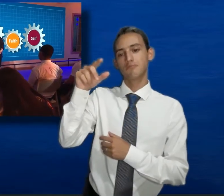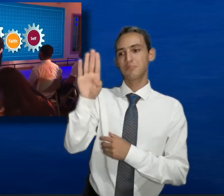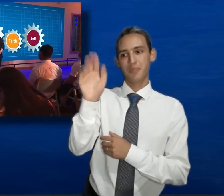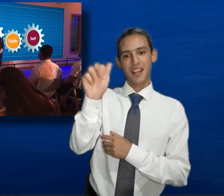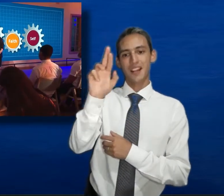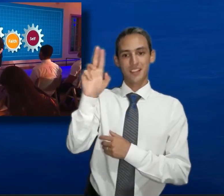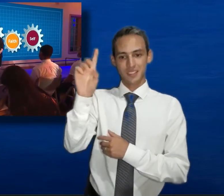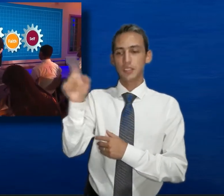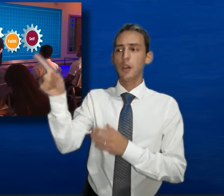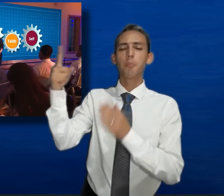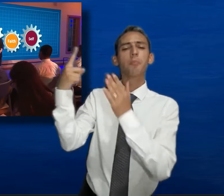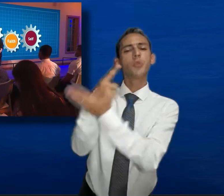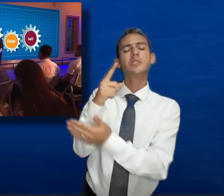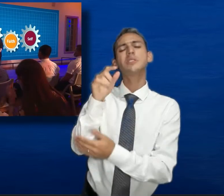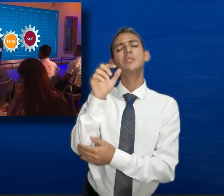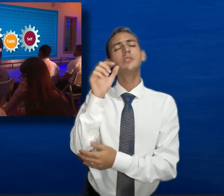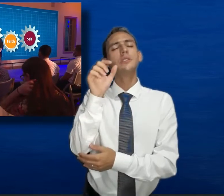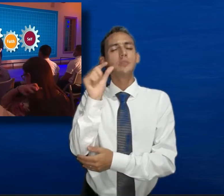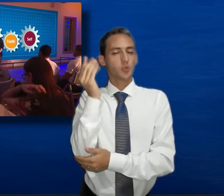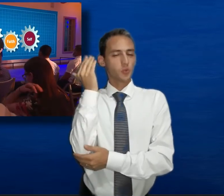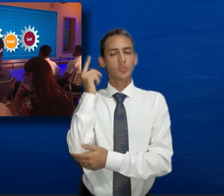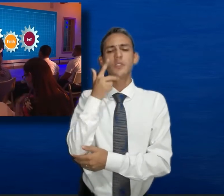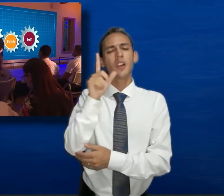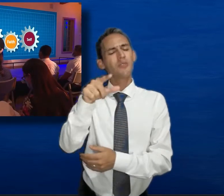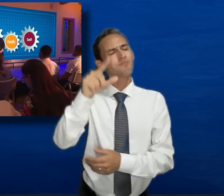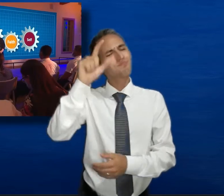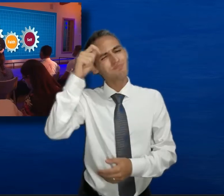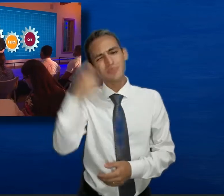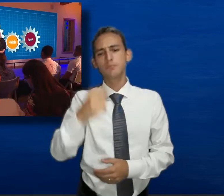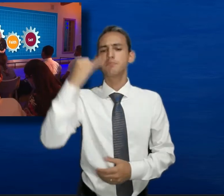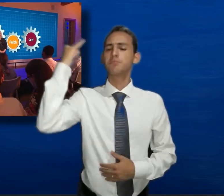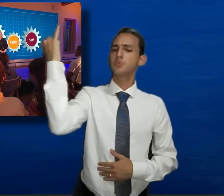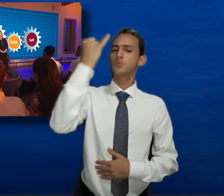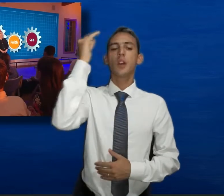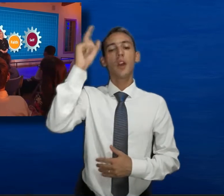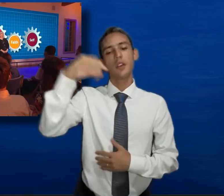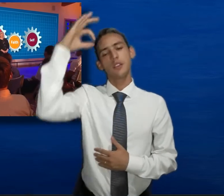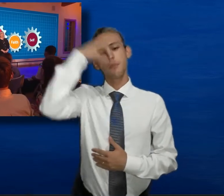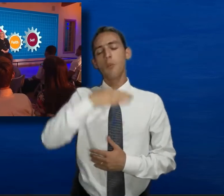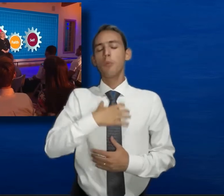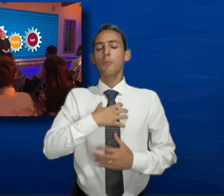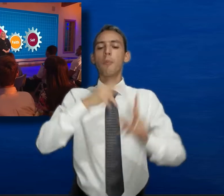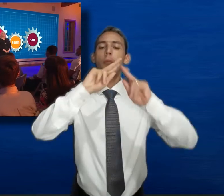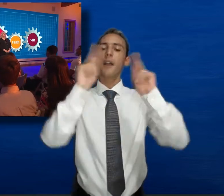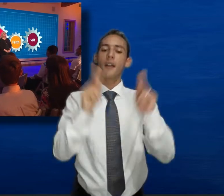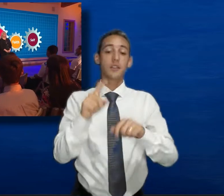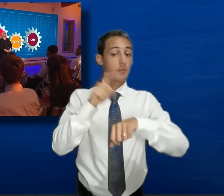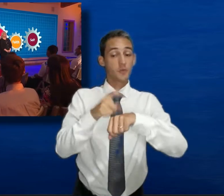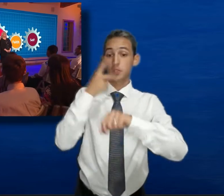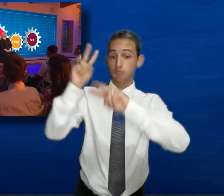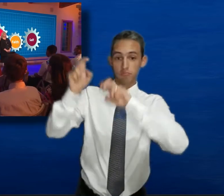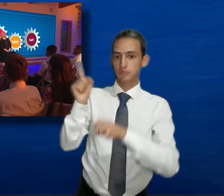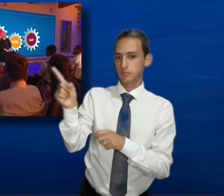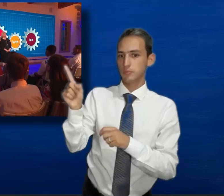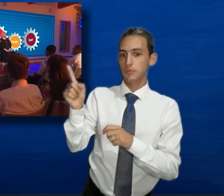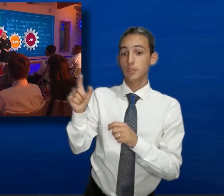deram. Recentemente, o presidente Ballard sugeriu o quanto é importante encontrarmos momentos de silêncio. Ele